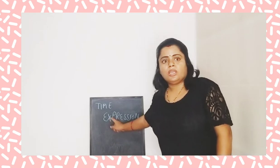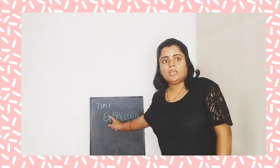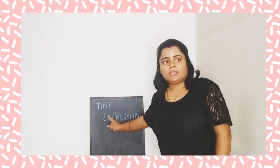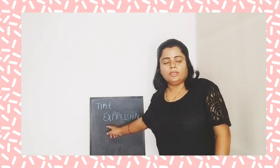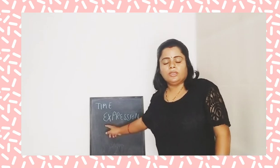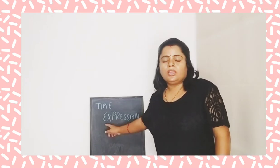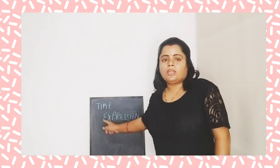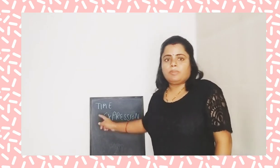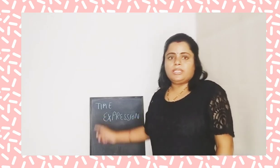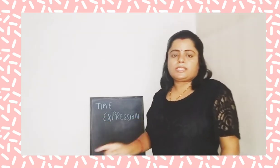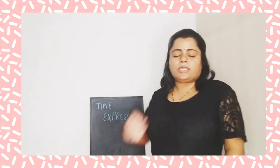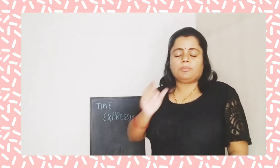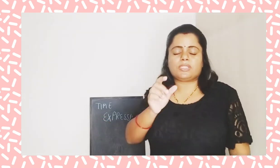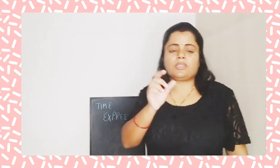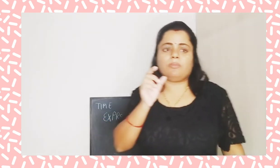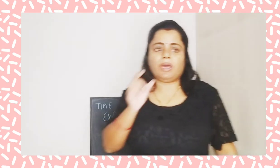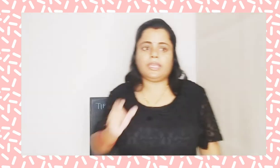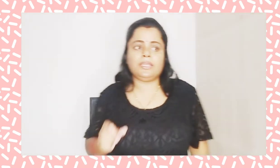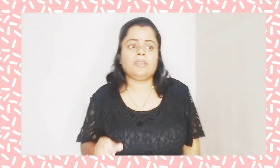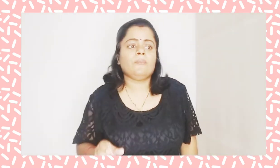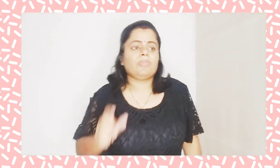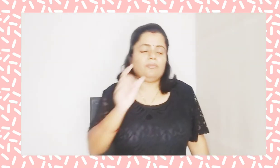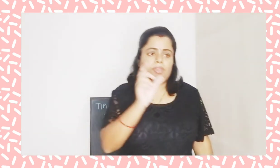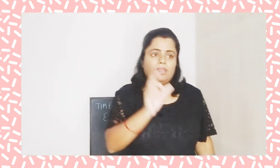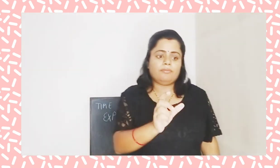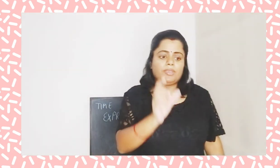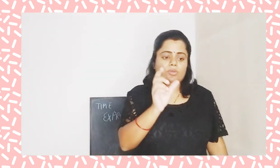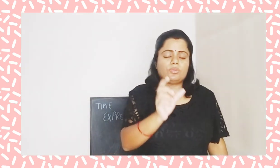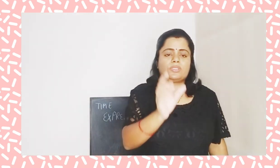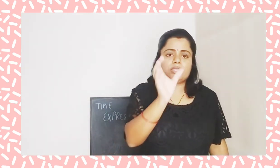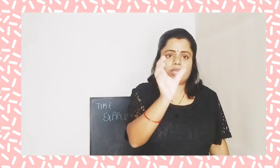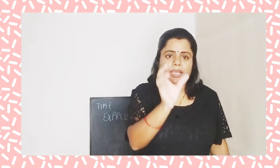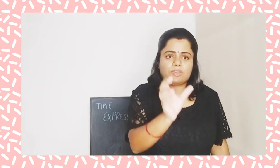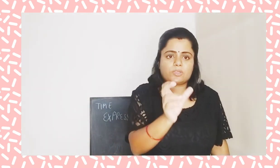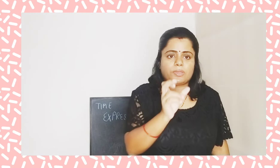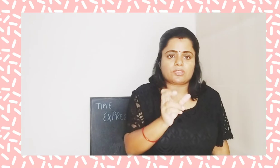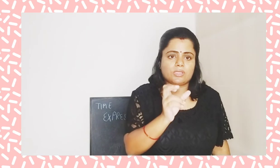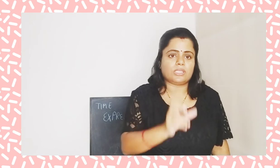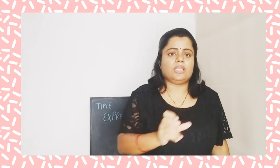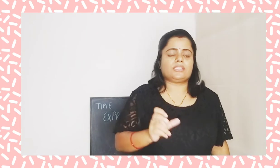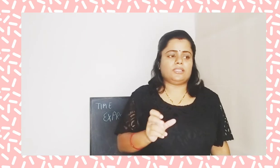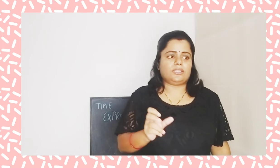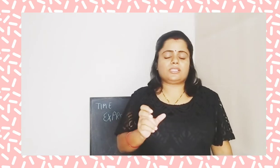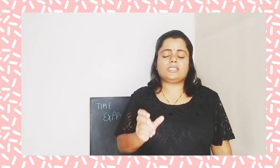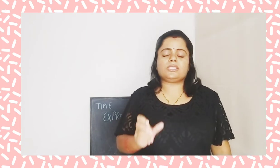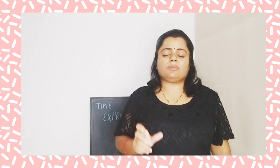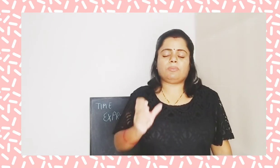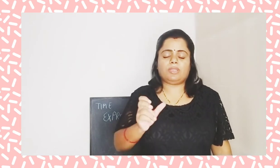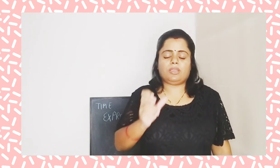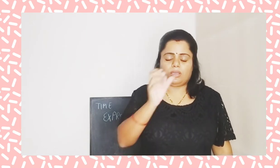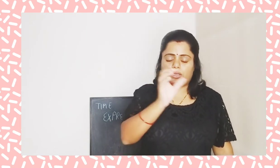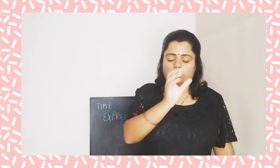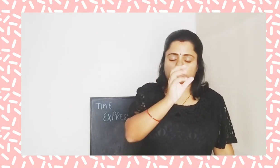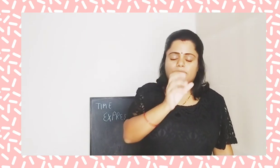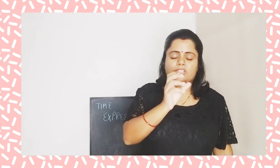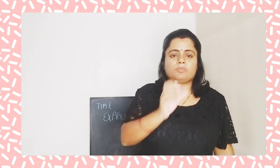विद दीज टाइम एक्सप्रेशंस वी यूज द, प्लीज कीप दिस इन माइंड. When we use the time expressions in our sentences, जब हम अपने sentences में